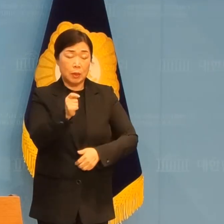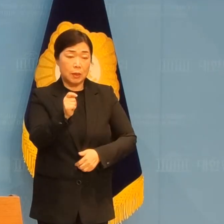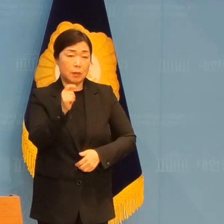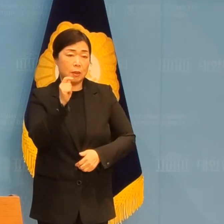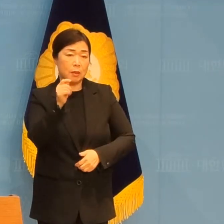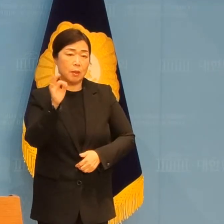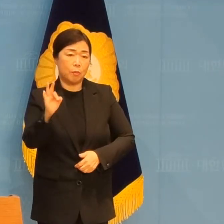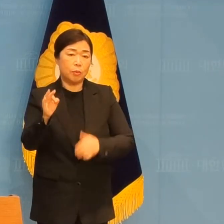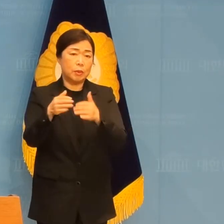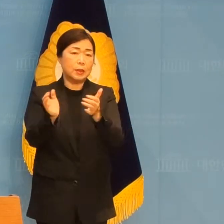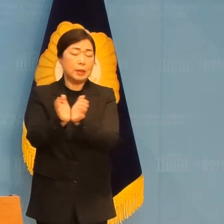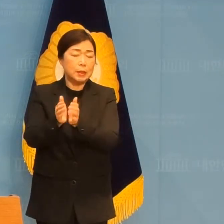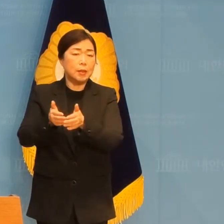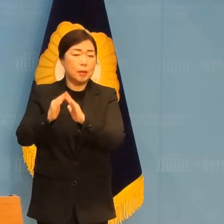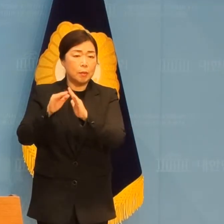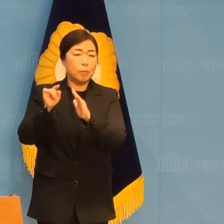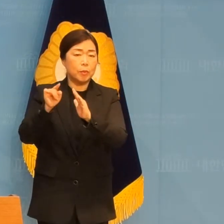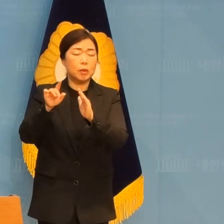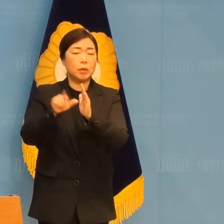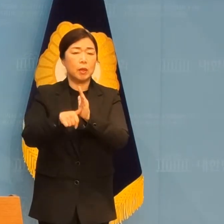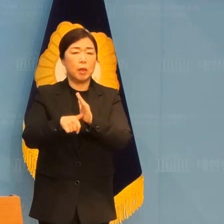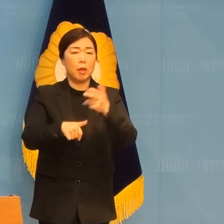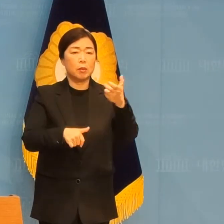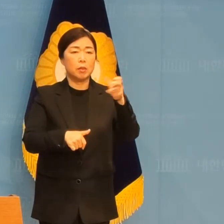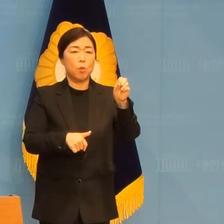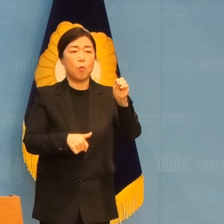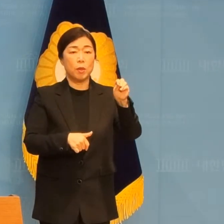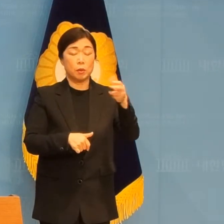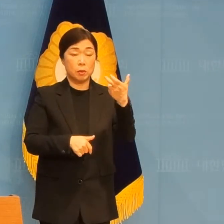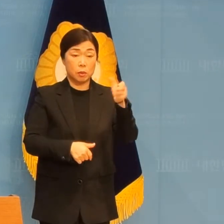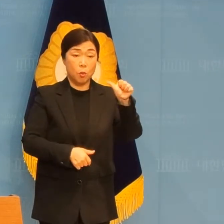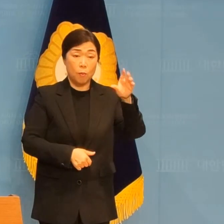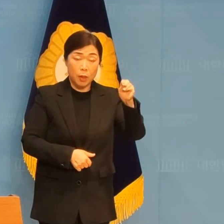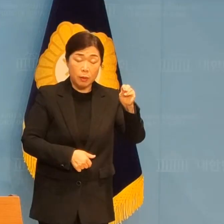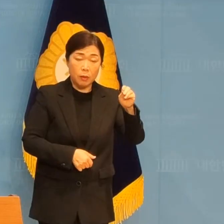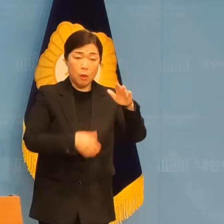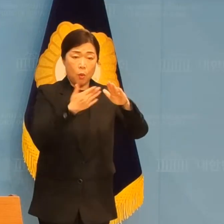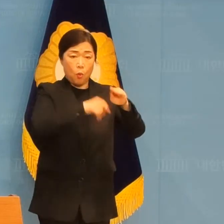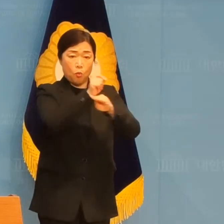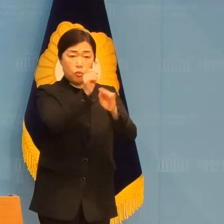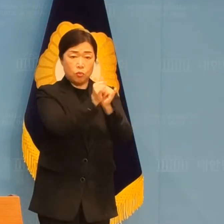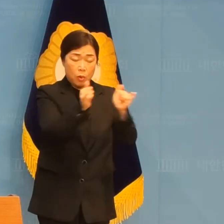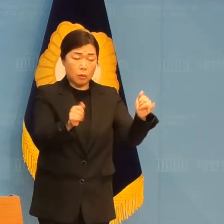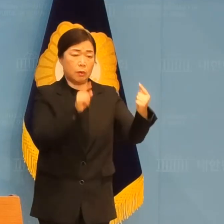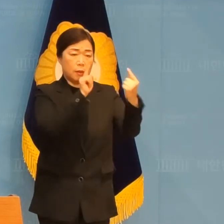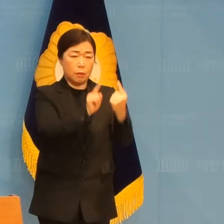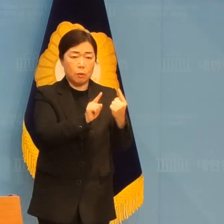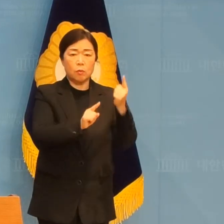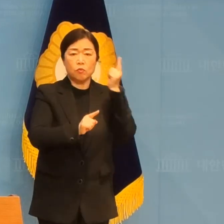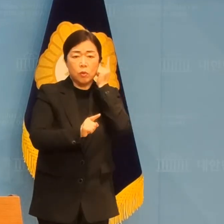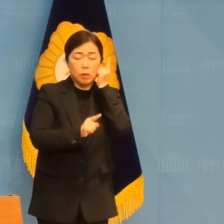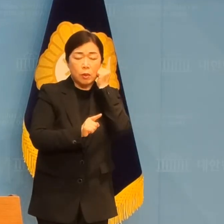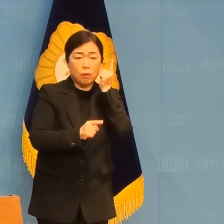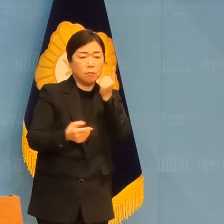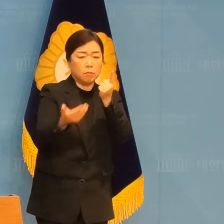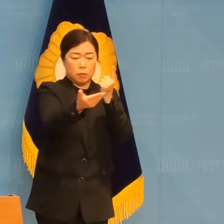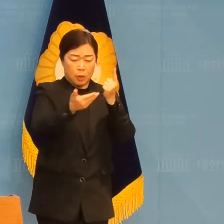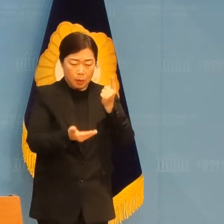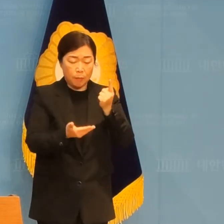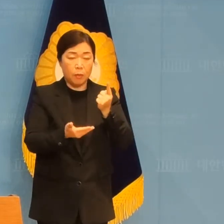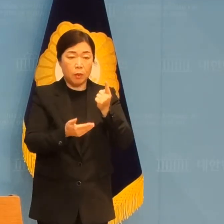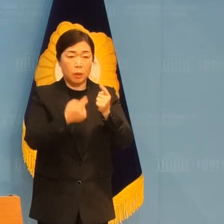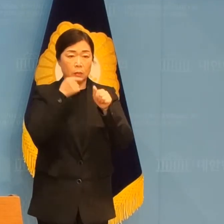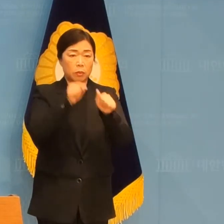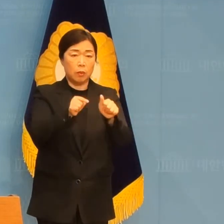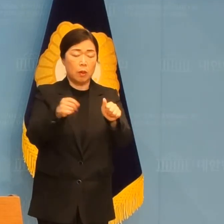75만 공무원을 대상으로 휴대전화 제출을 사실상 강요하고 불응시 대기발령, 직위해제, 수사